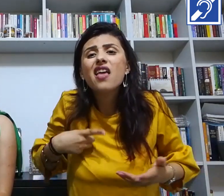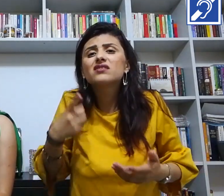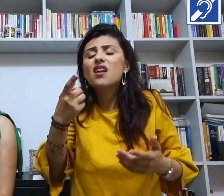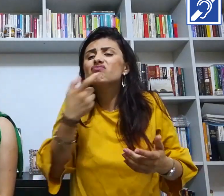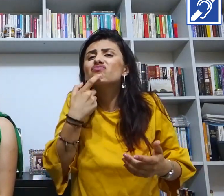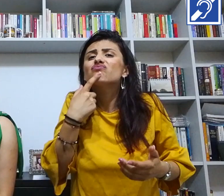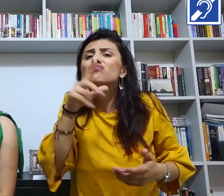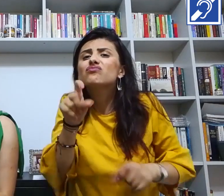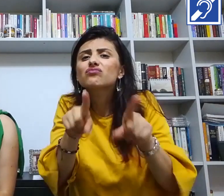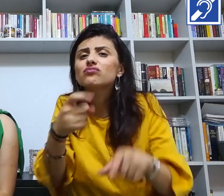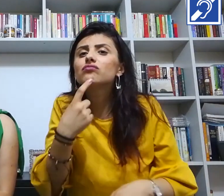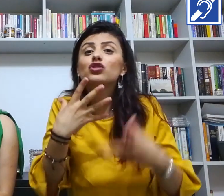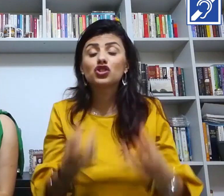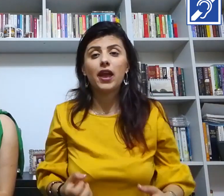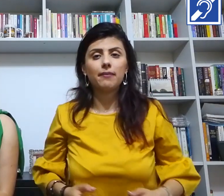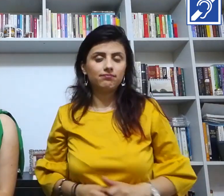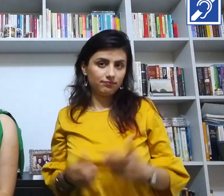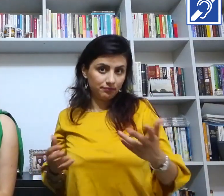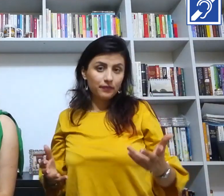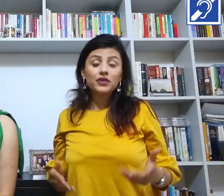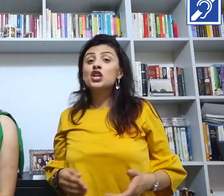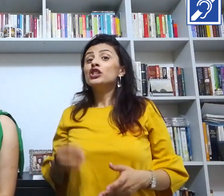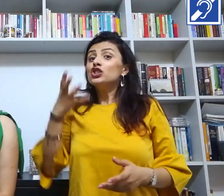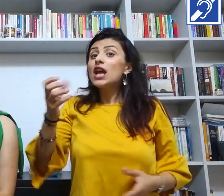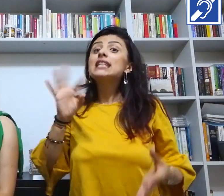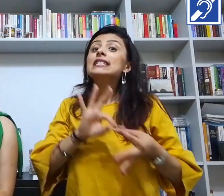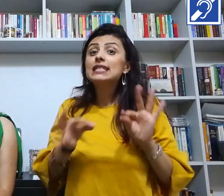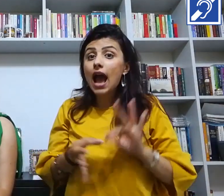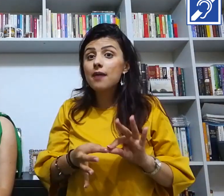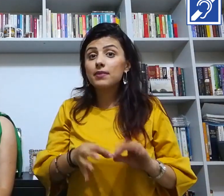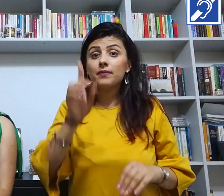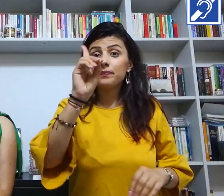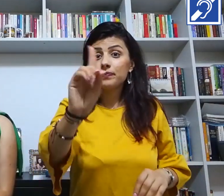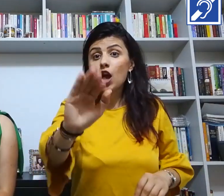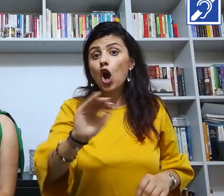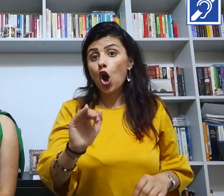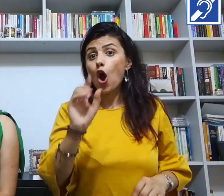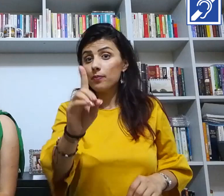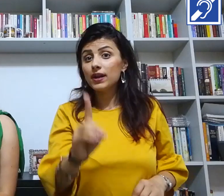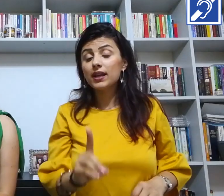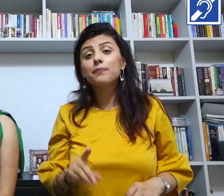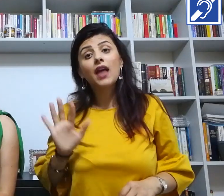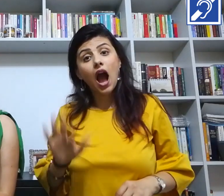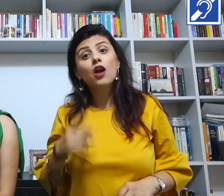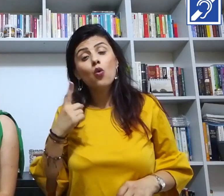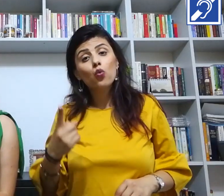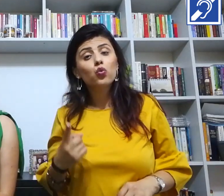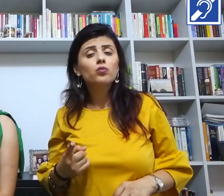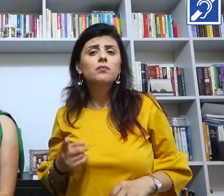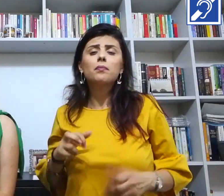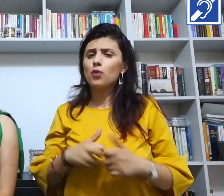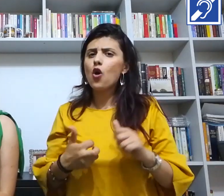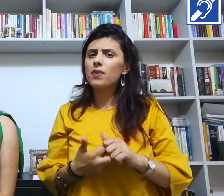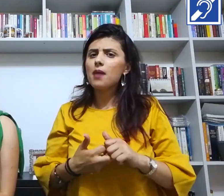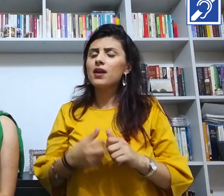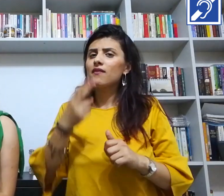respectiv. Ce înseamnă că al dumneavoastră copil are un deficit în ceea ce privește